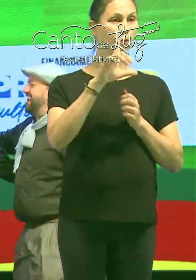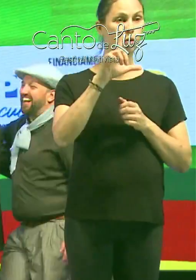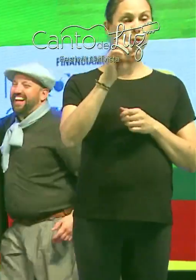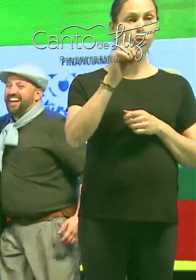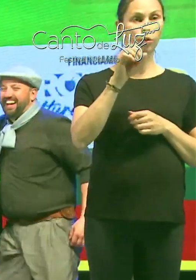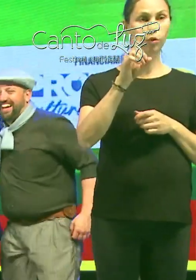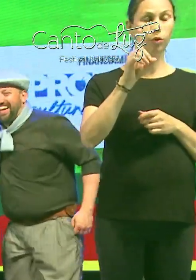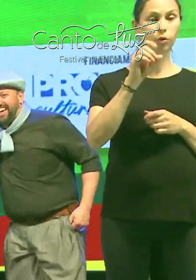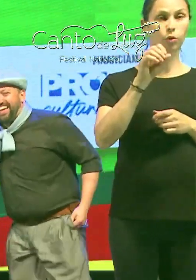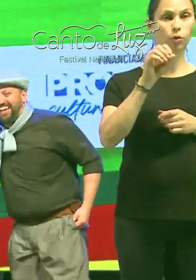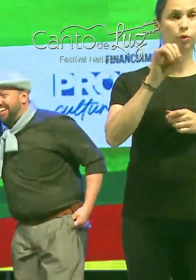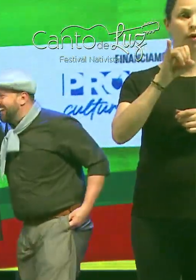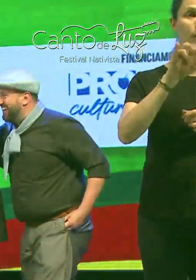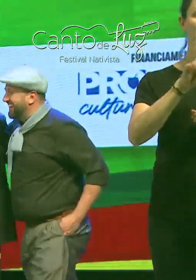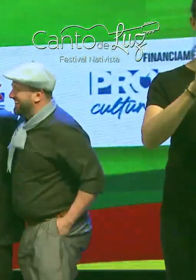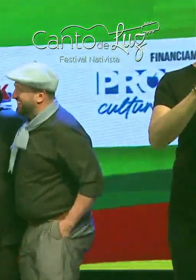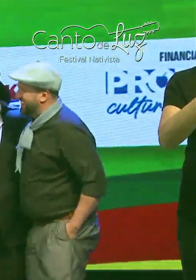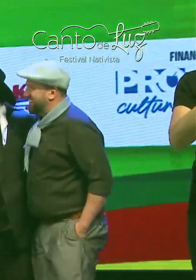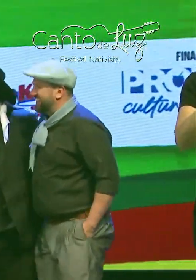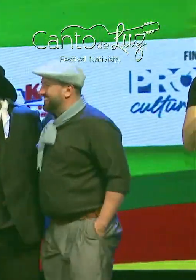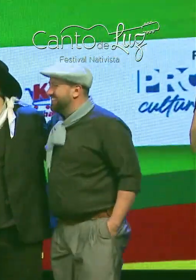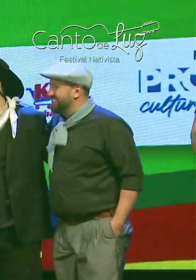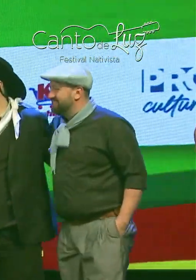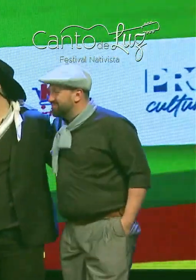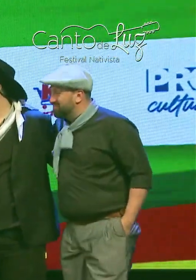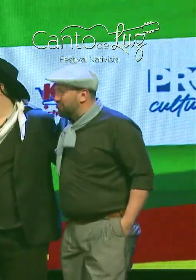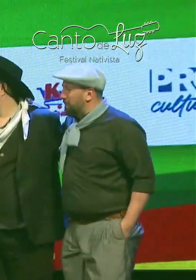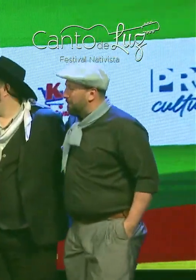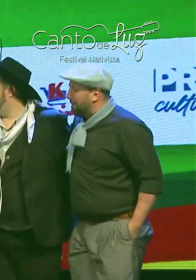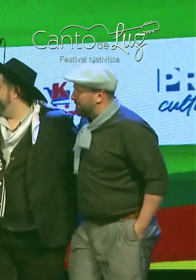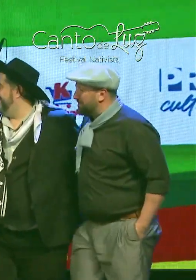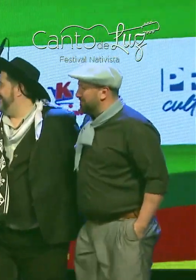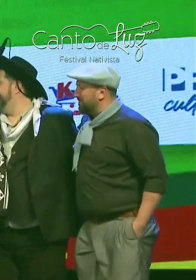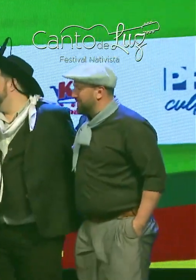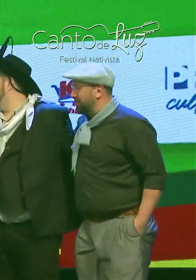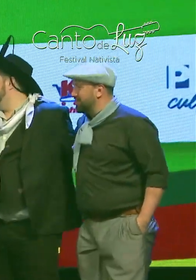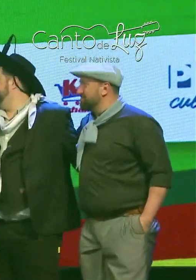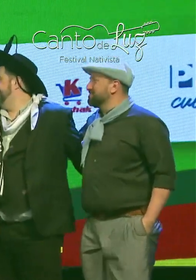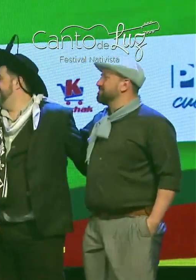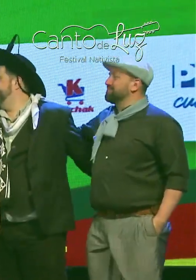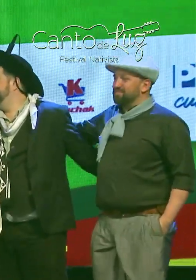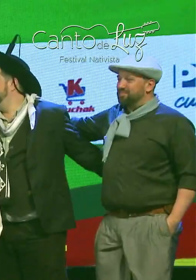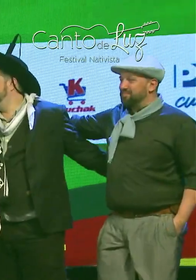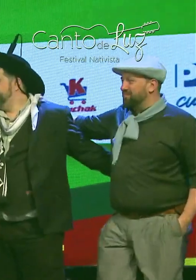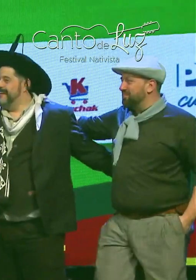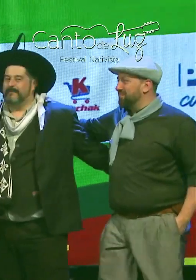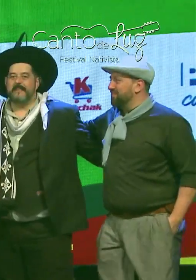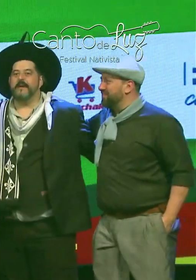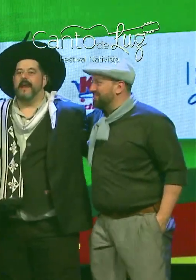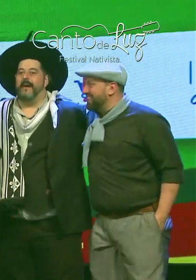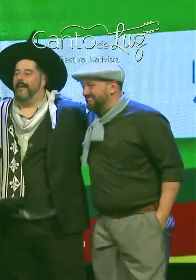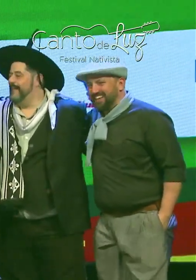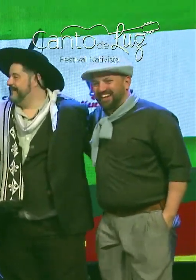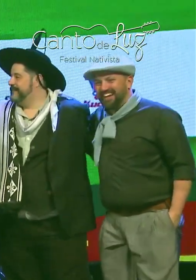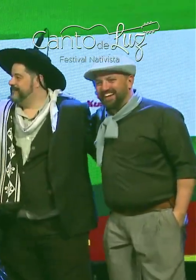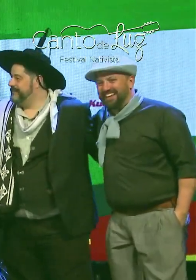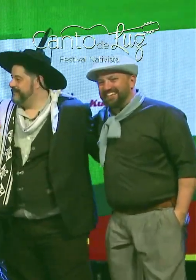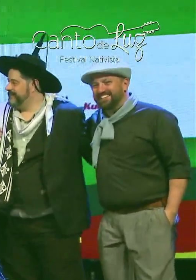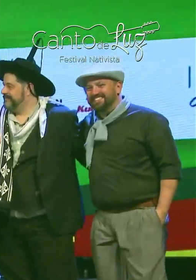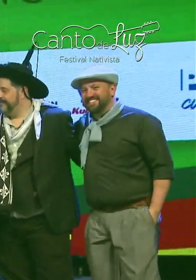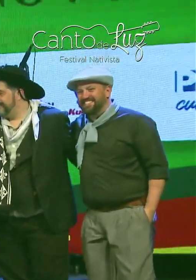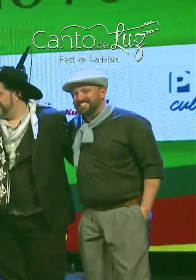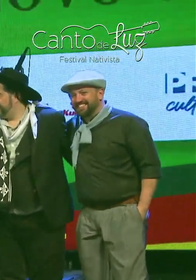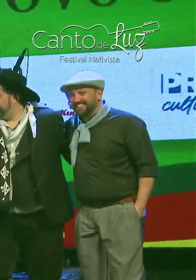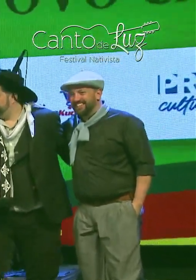do Martim Coplas... E do Delcita Borda. Esse momento é muito importante porque o pessoal vibra, o